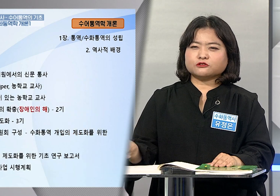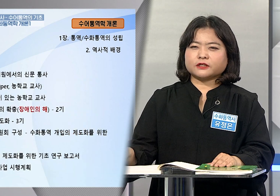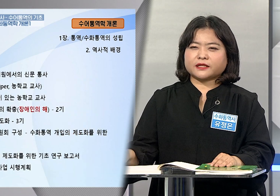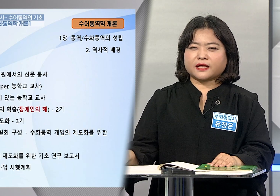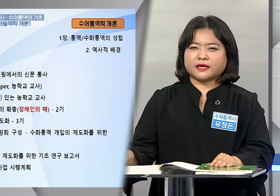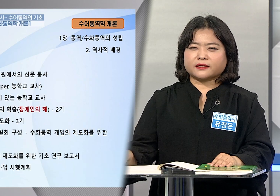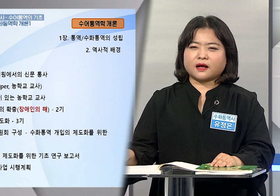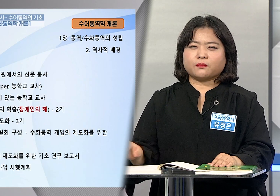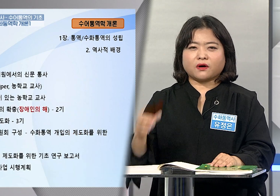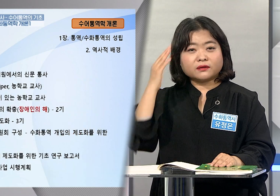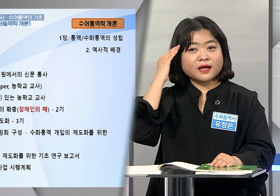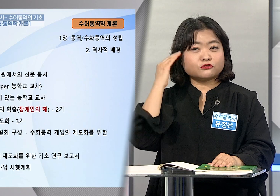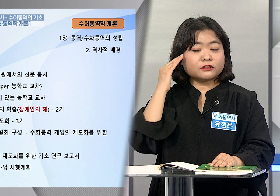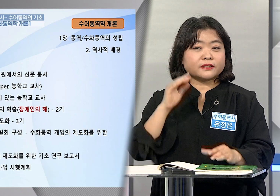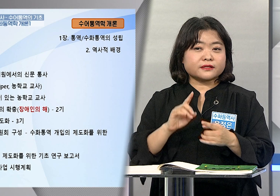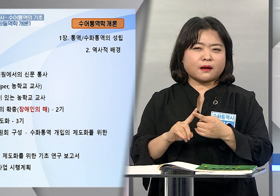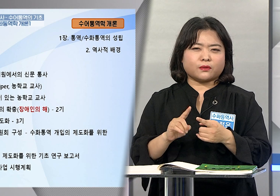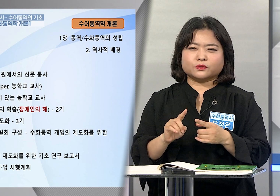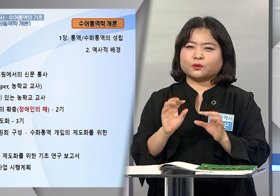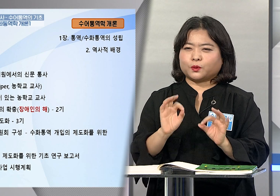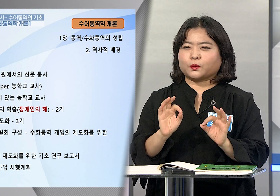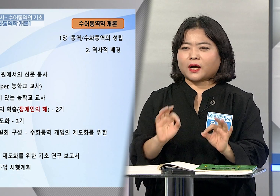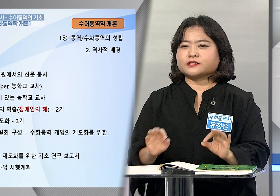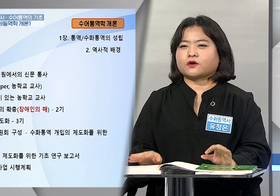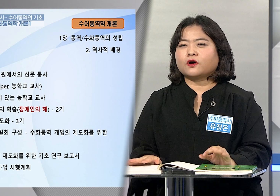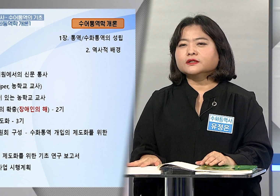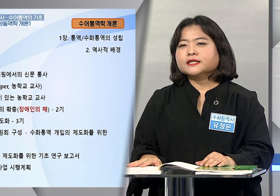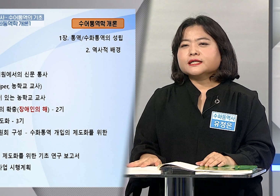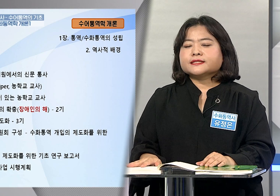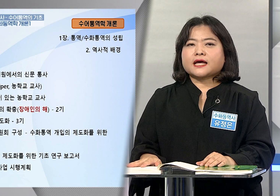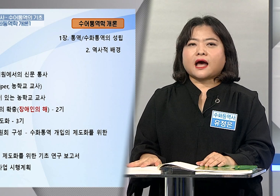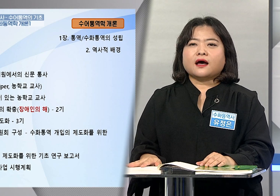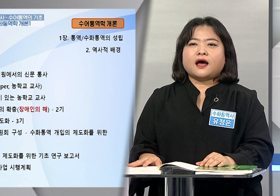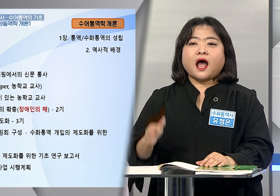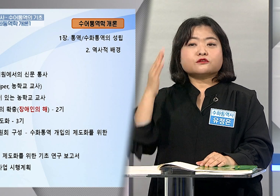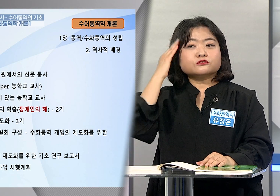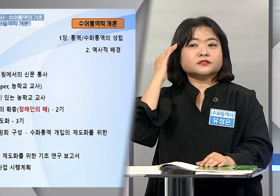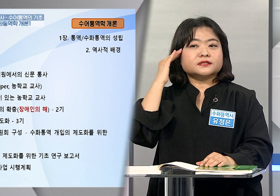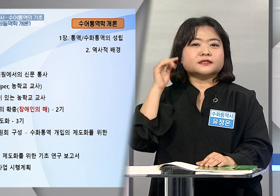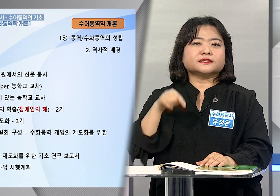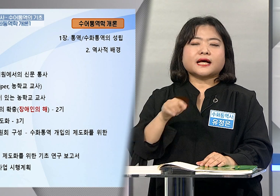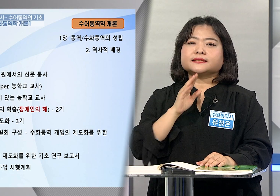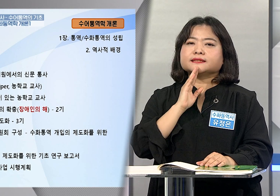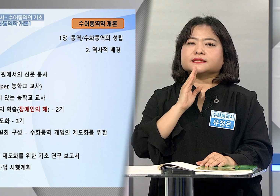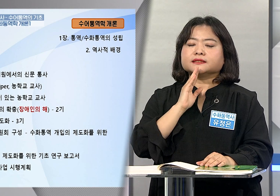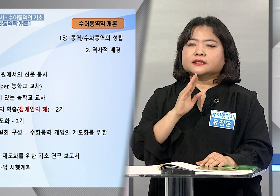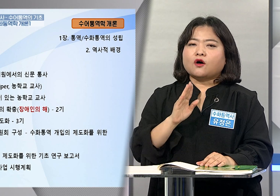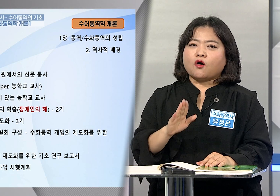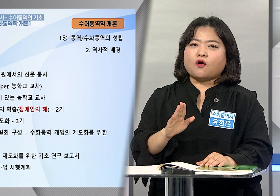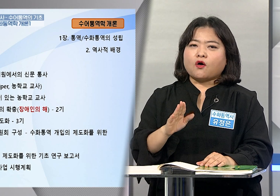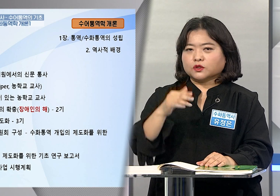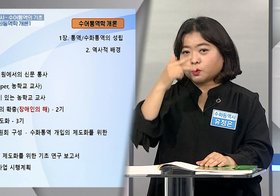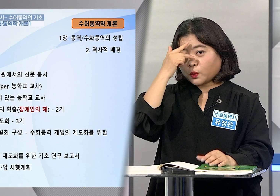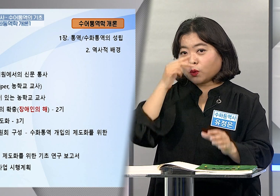우리 한국에 대한 이야기를 한국에 대해서 한번 또 보도록 하죠. 자, 한국은 사실